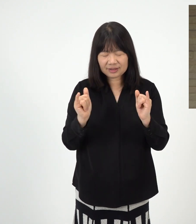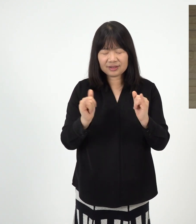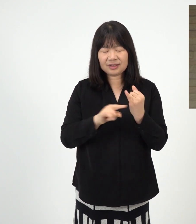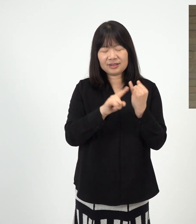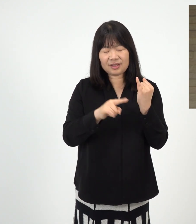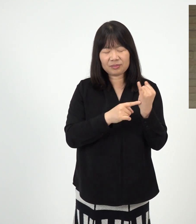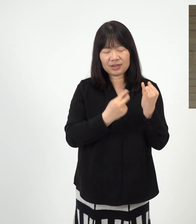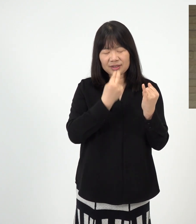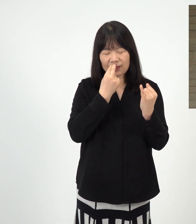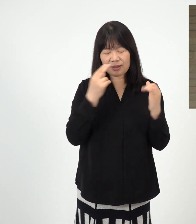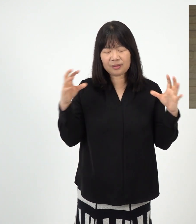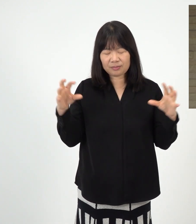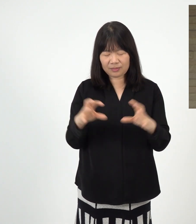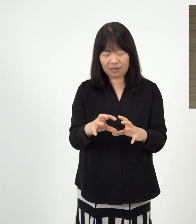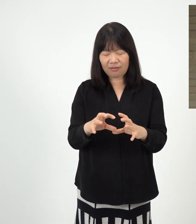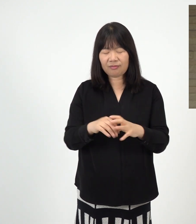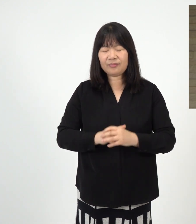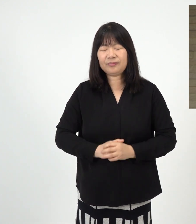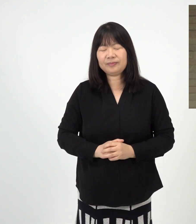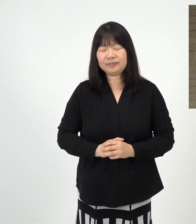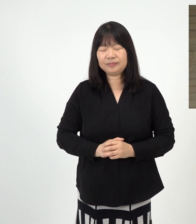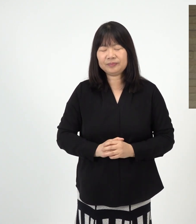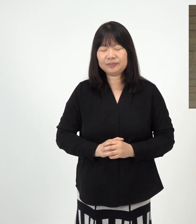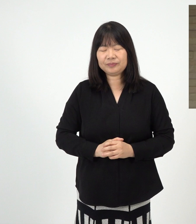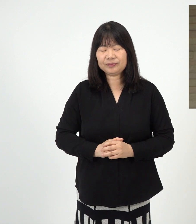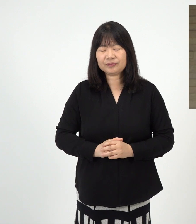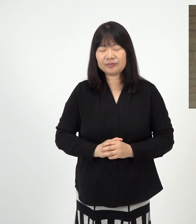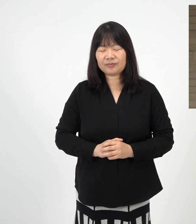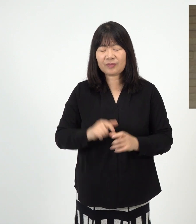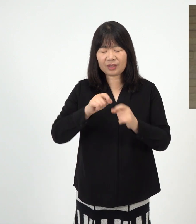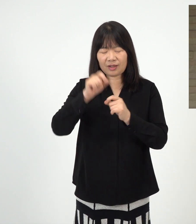복중의 생명까지